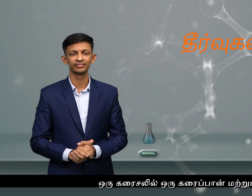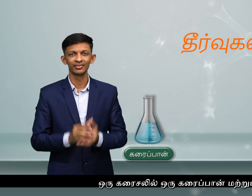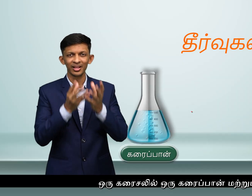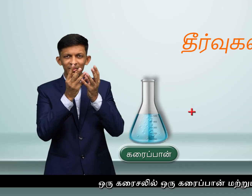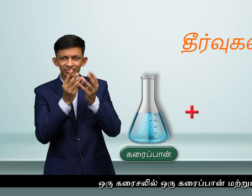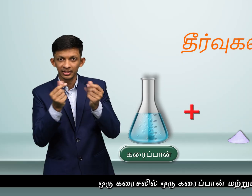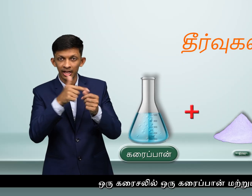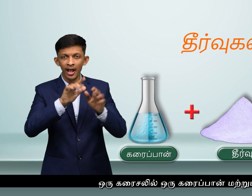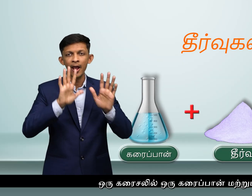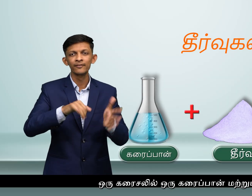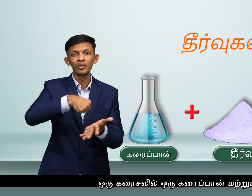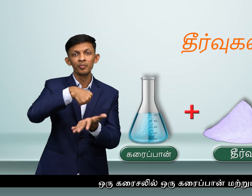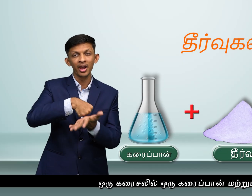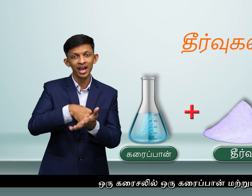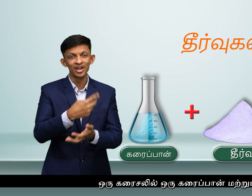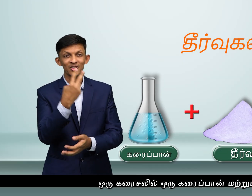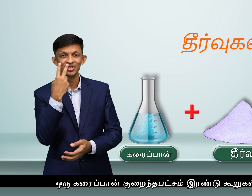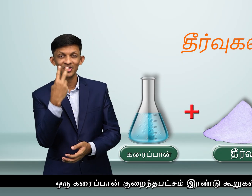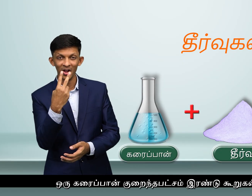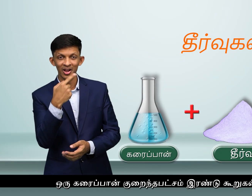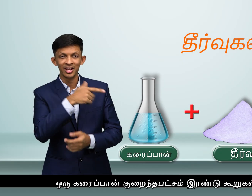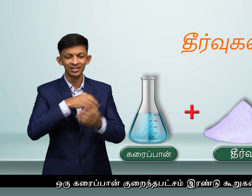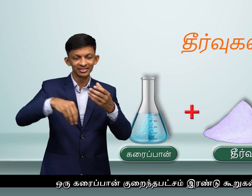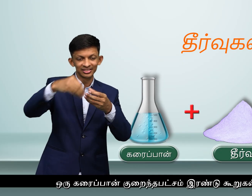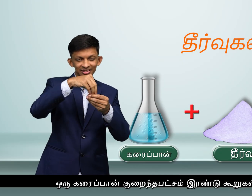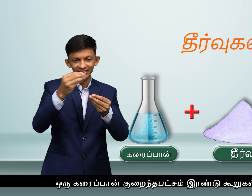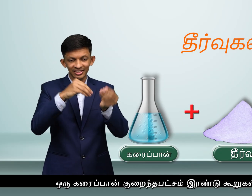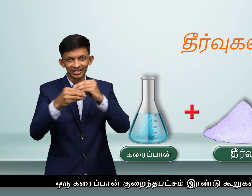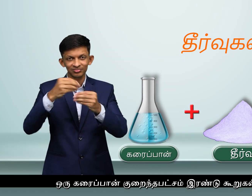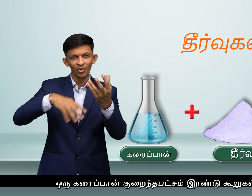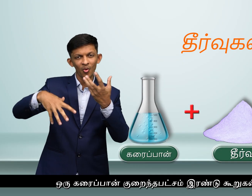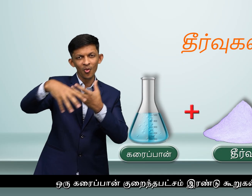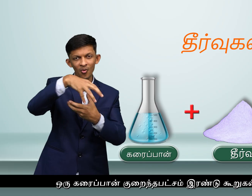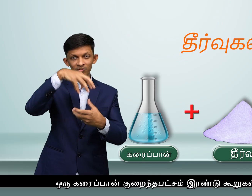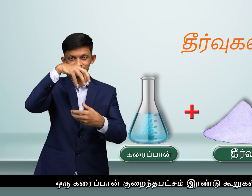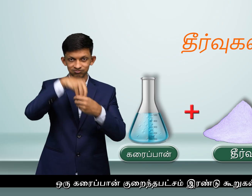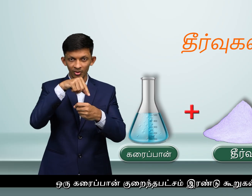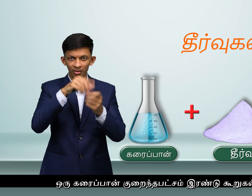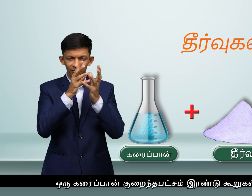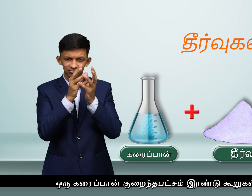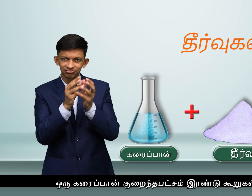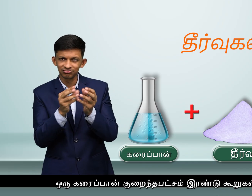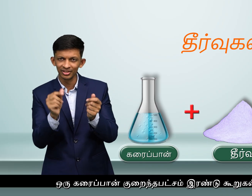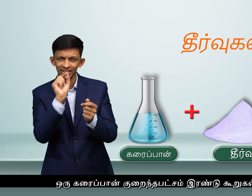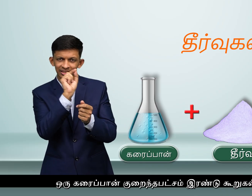ஒரு கரைசலில் ஒரு கரைப்பான் மற்றும் ஒரு கரைப்பான் குறைந்தபட்சம் 2 கூறுகள் உள்ளன.